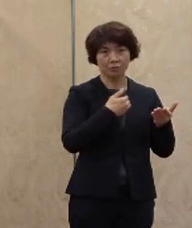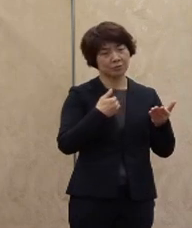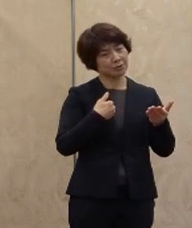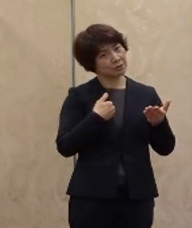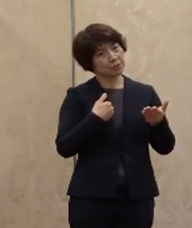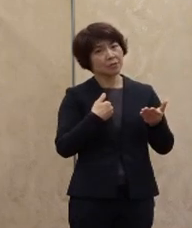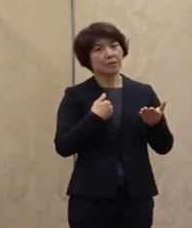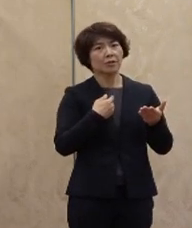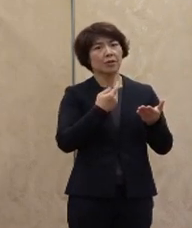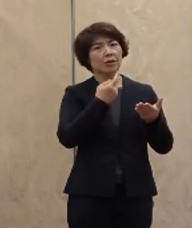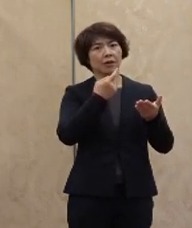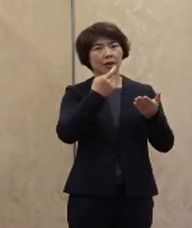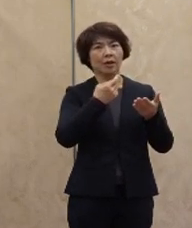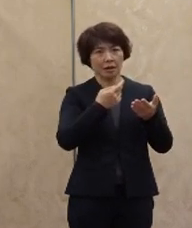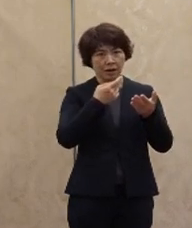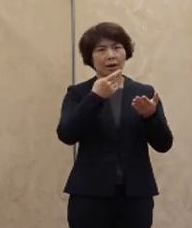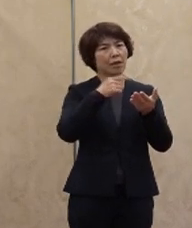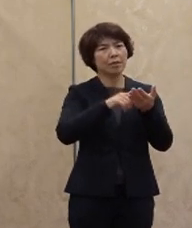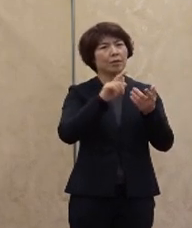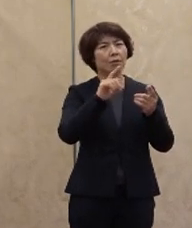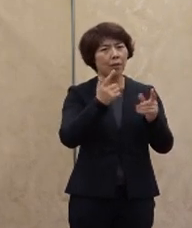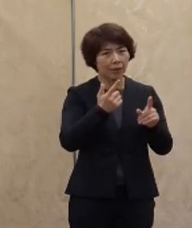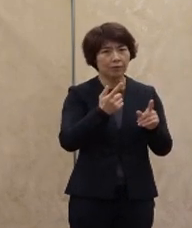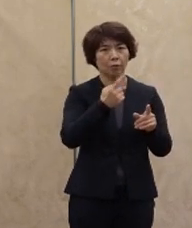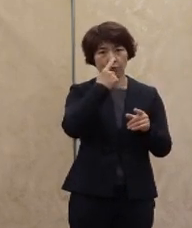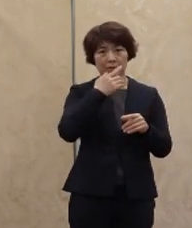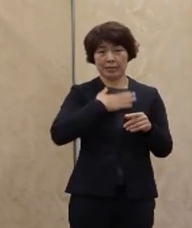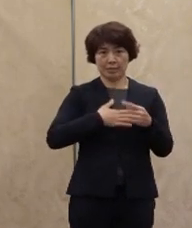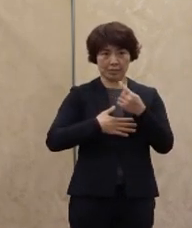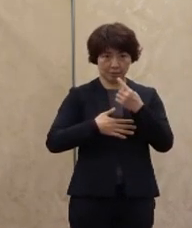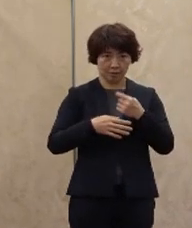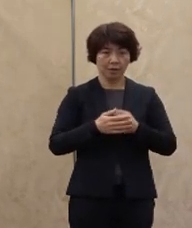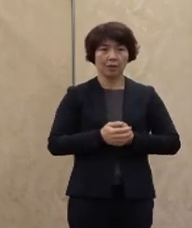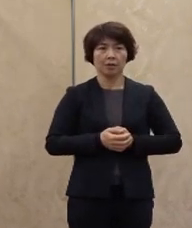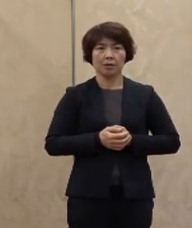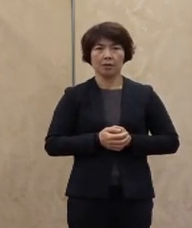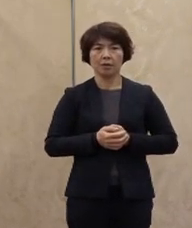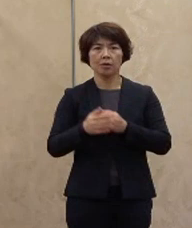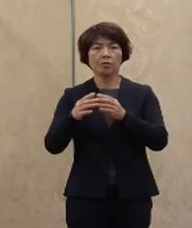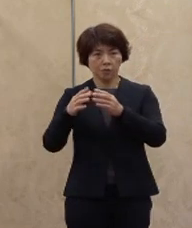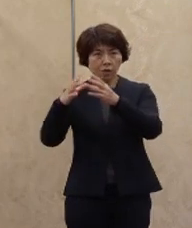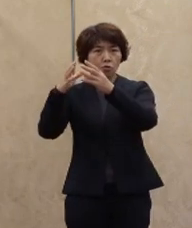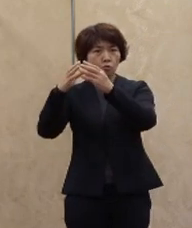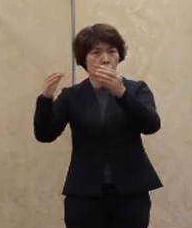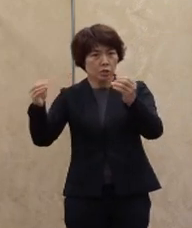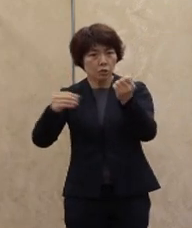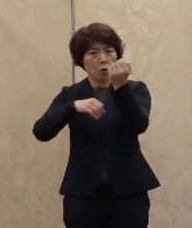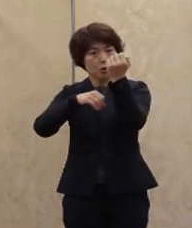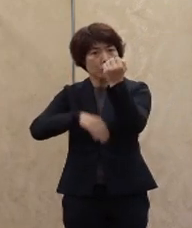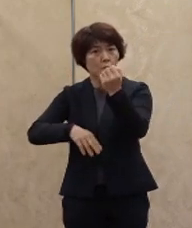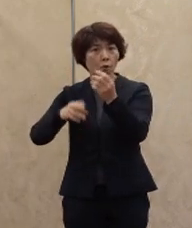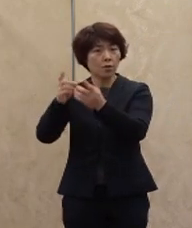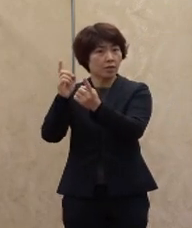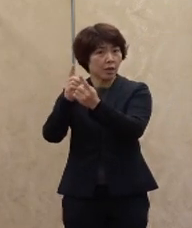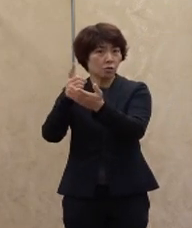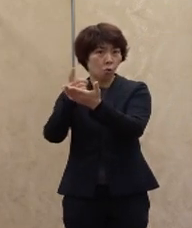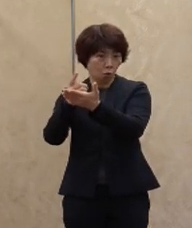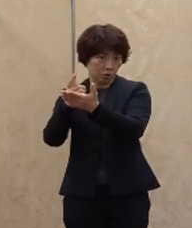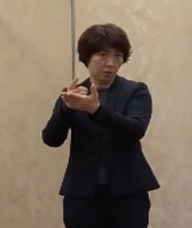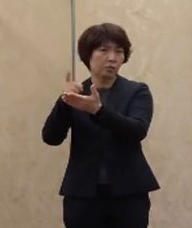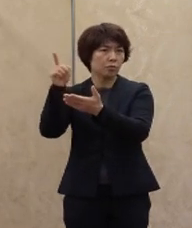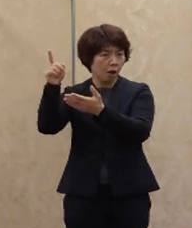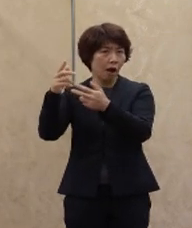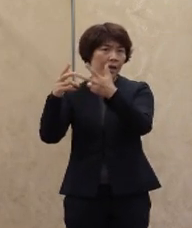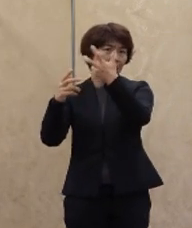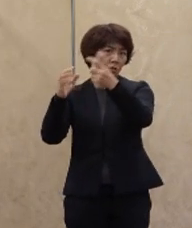そう簡単ではないというのが僕の現実的な認識です。でも当然これは国の基本的対処方針にのっとって動いていく、基本的対処方針7割